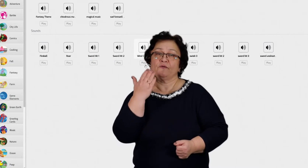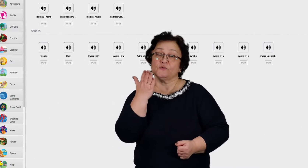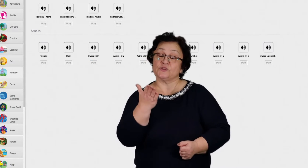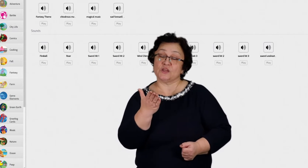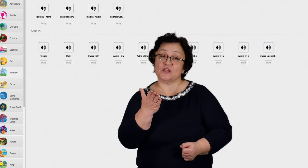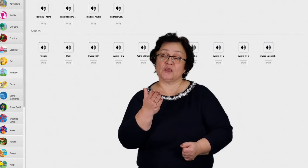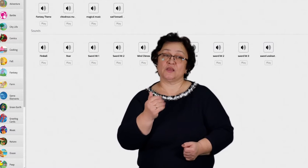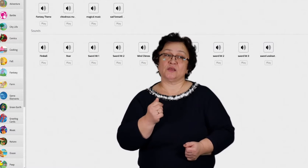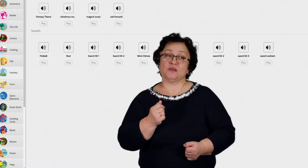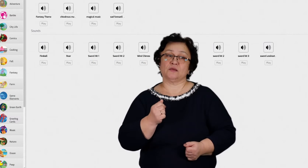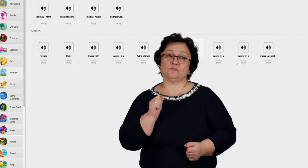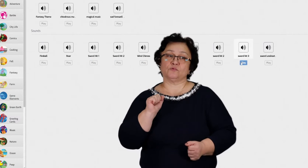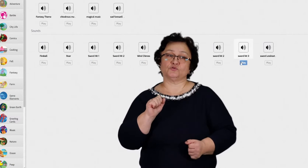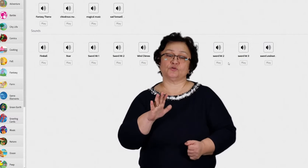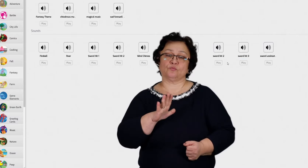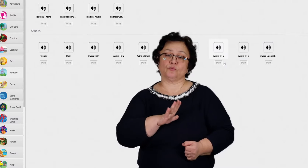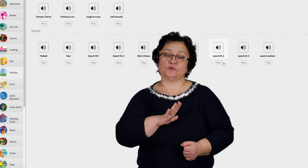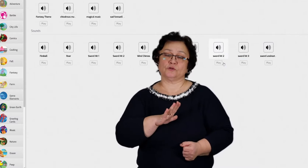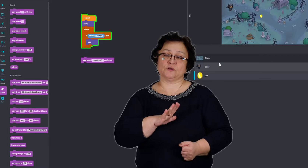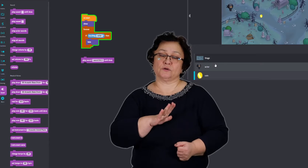Або отакий.